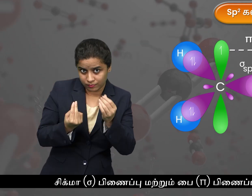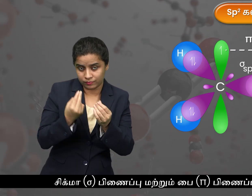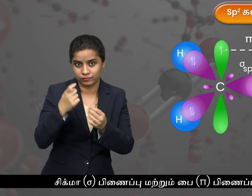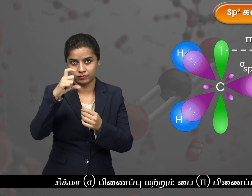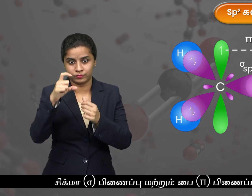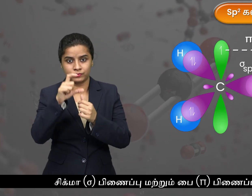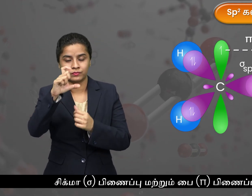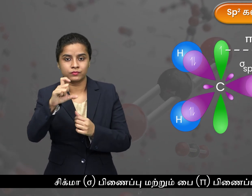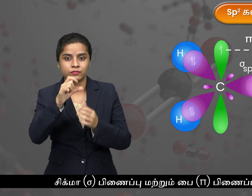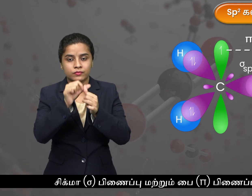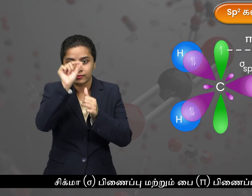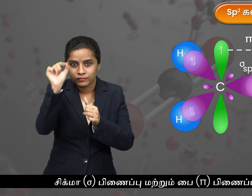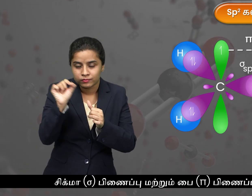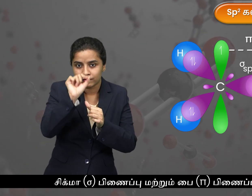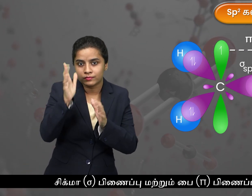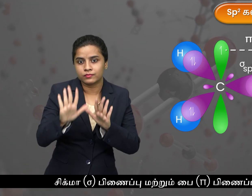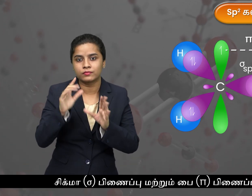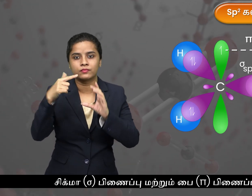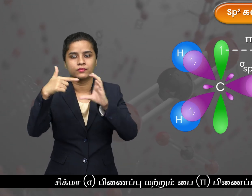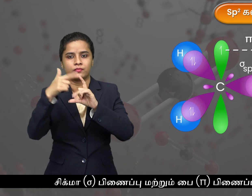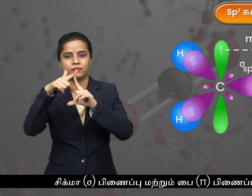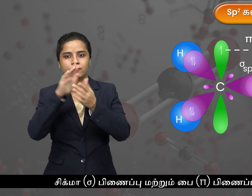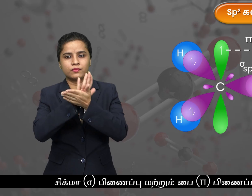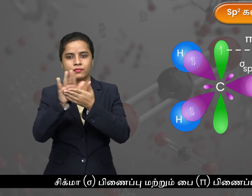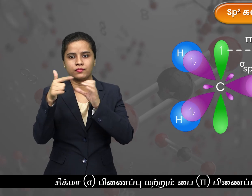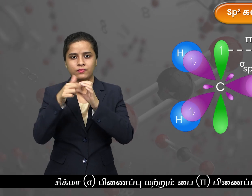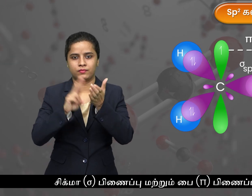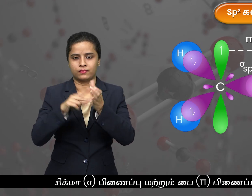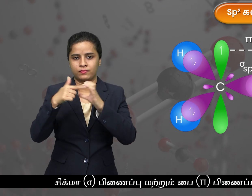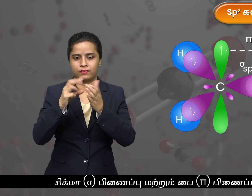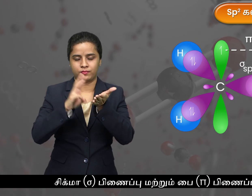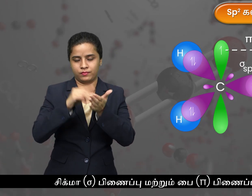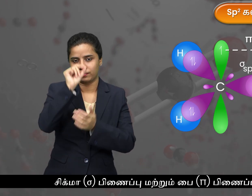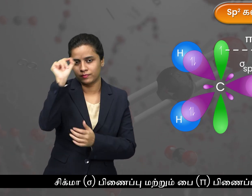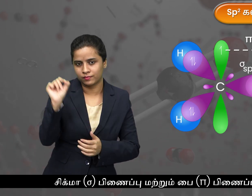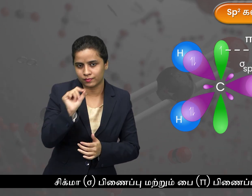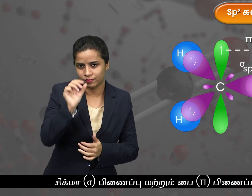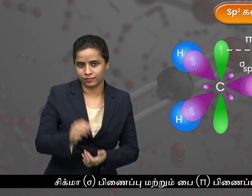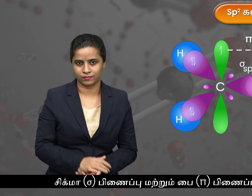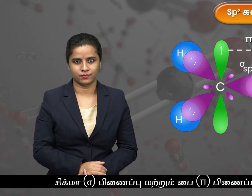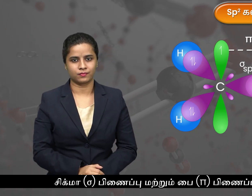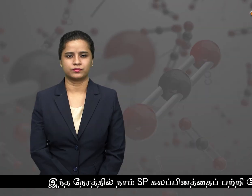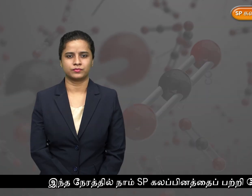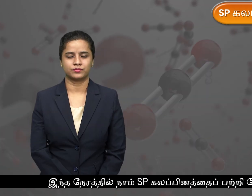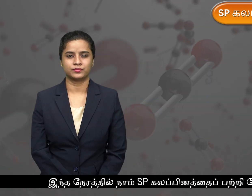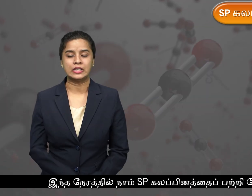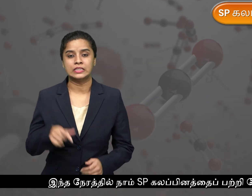குறியீடு பிணைப்பு மற்றும் பை, அதாவது பை குறியீடு பிணைப்பு உள்ளது. இந்த நேரத்தில்